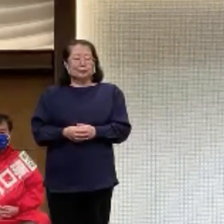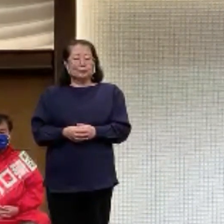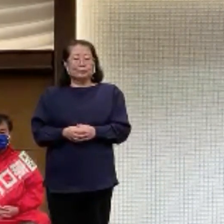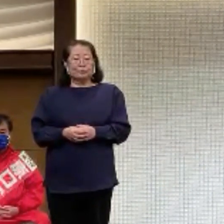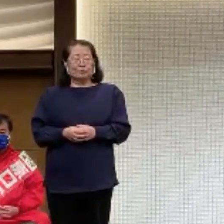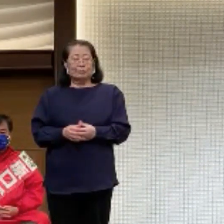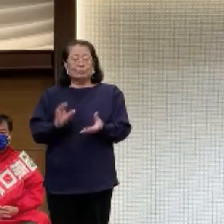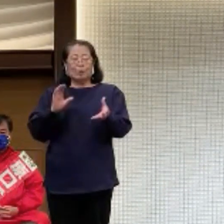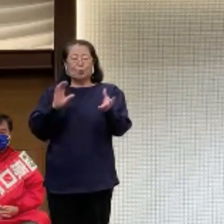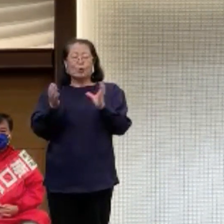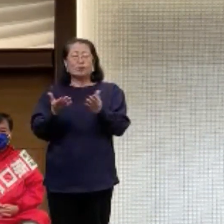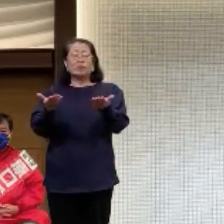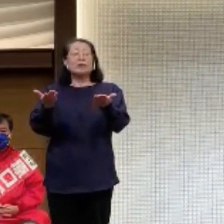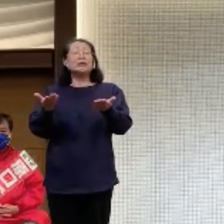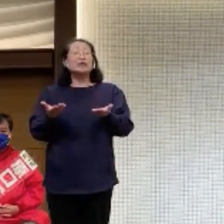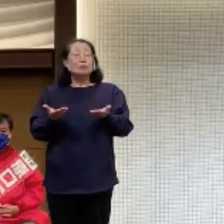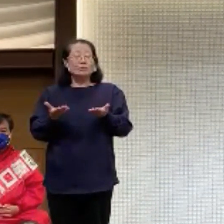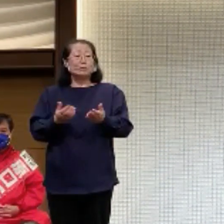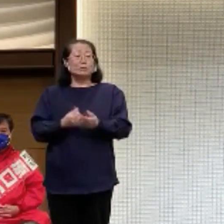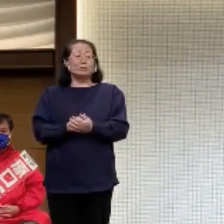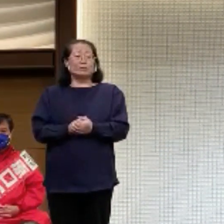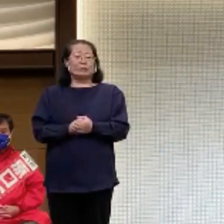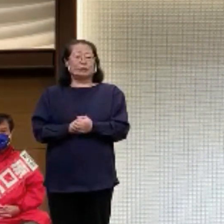もう交代していただきましょう。